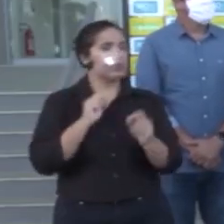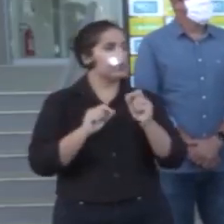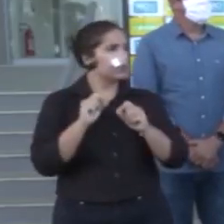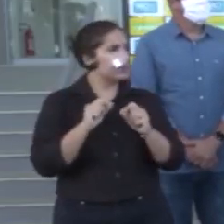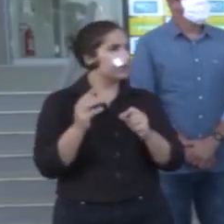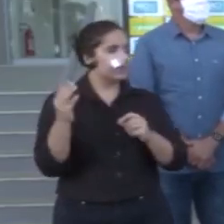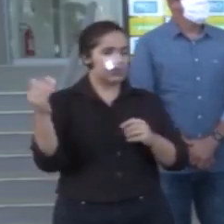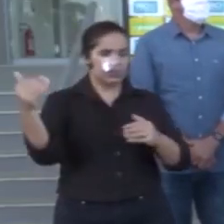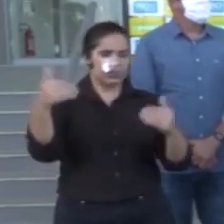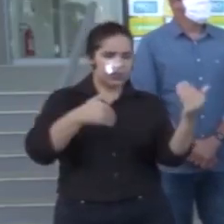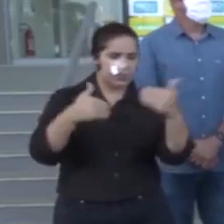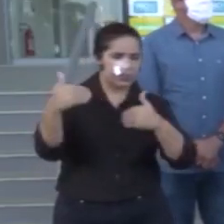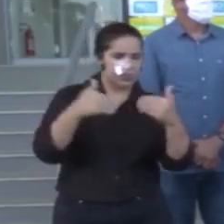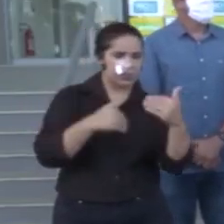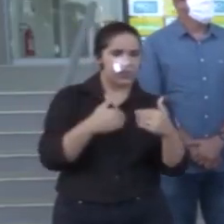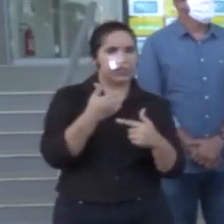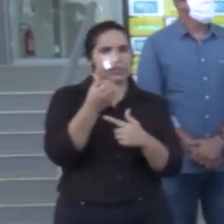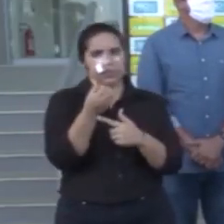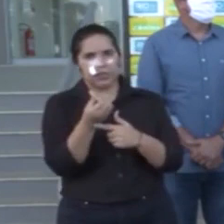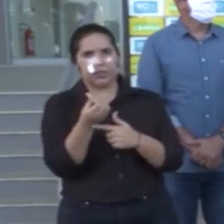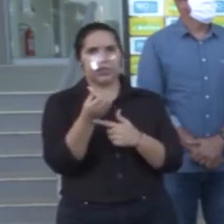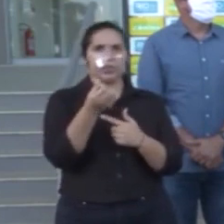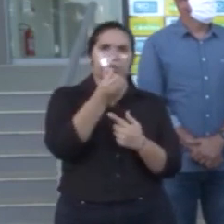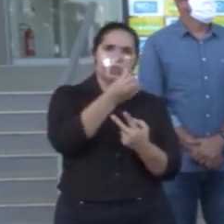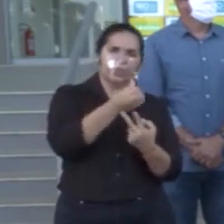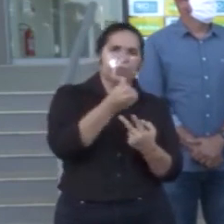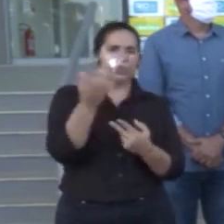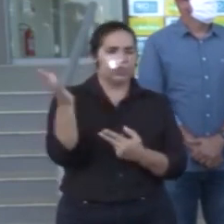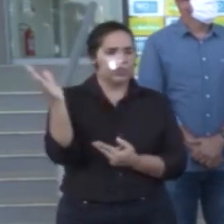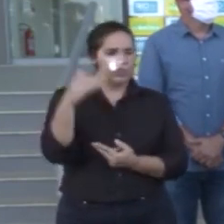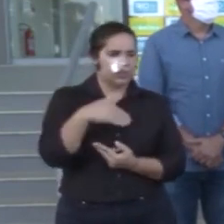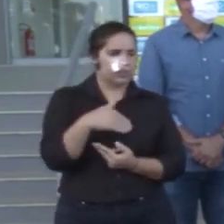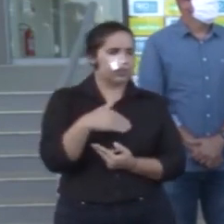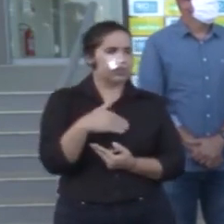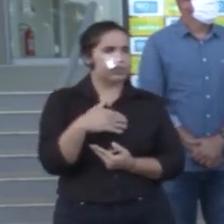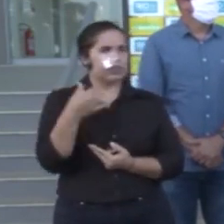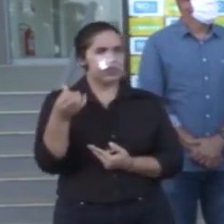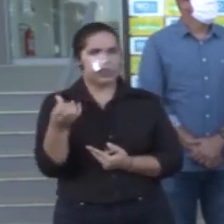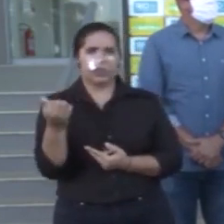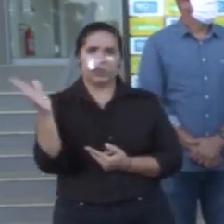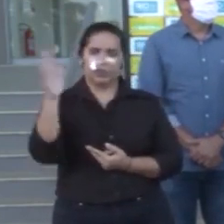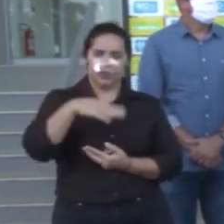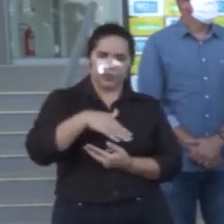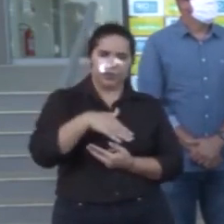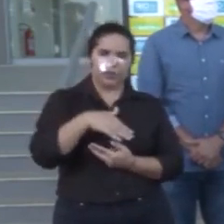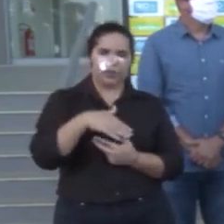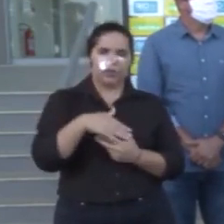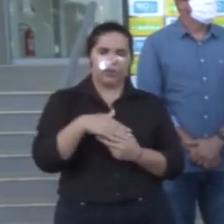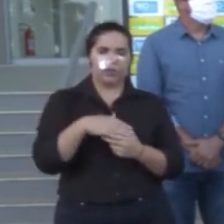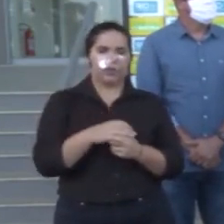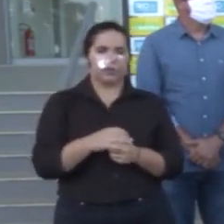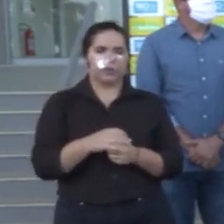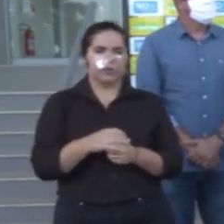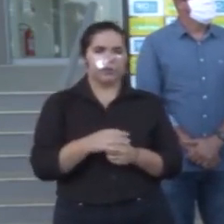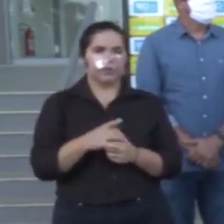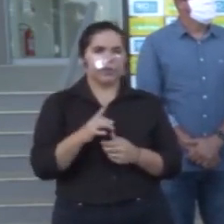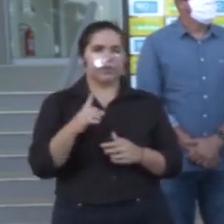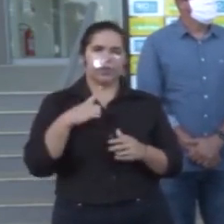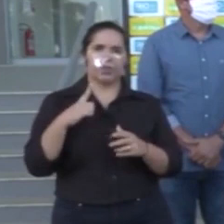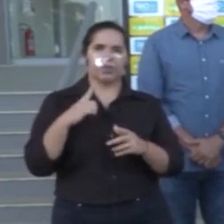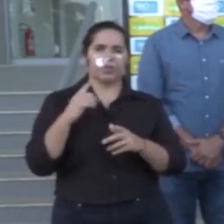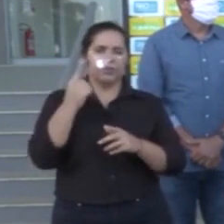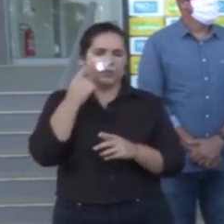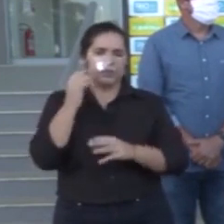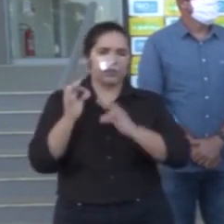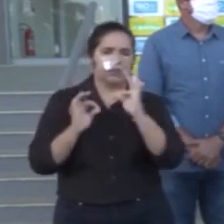de receber de 6 em 6, de 6 em 6. Então, vem 6, passam pela nossa